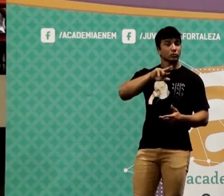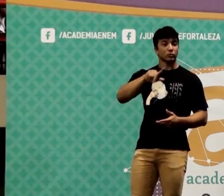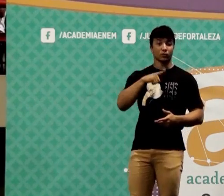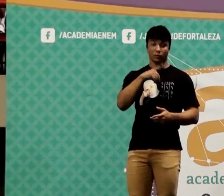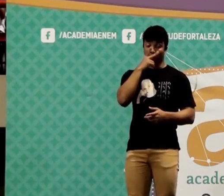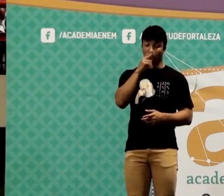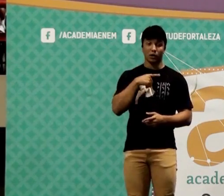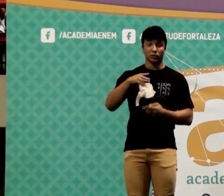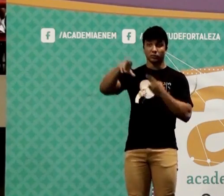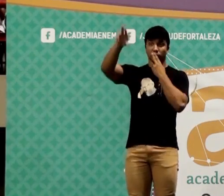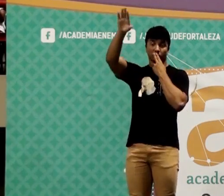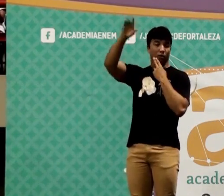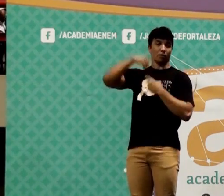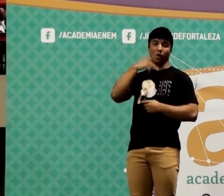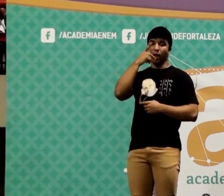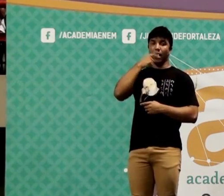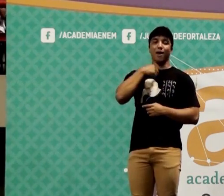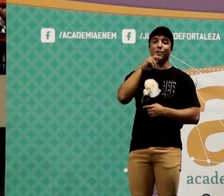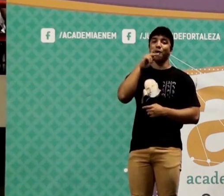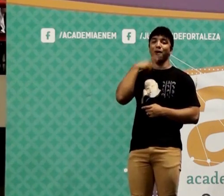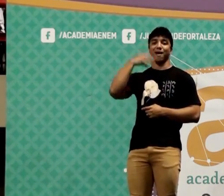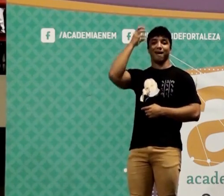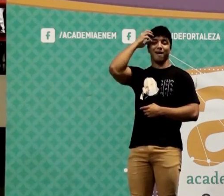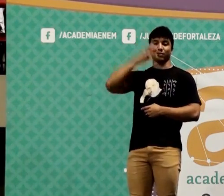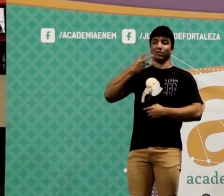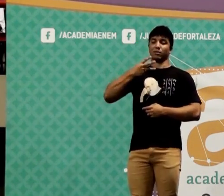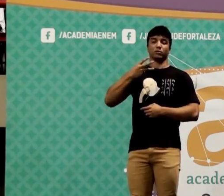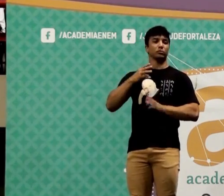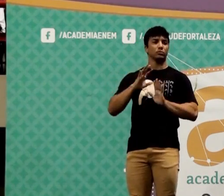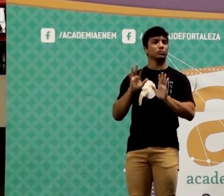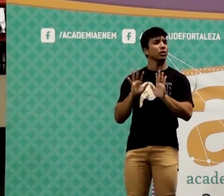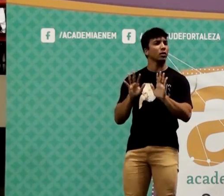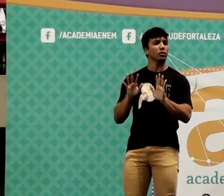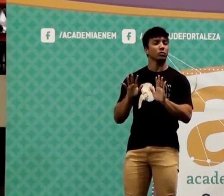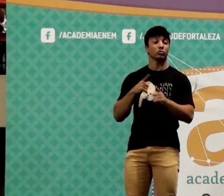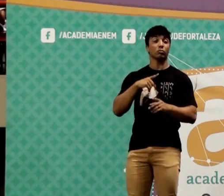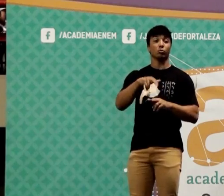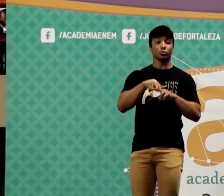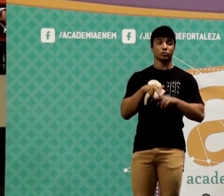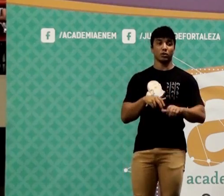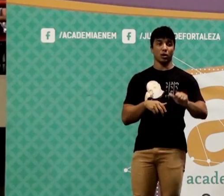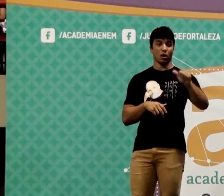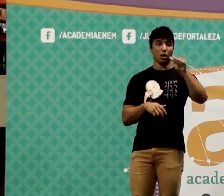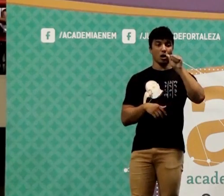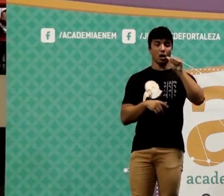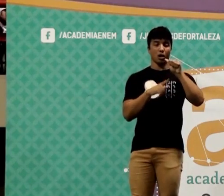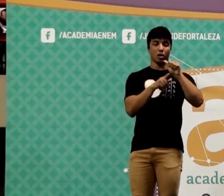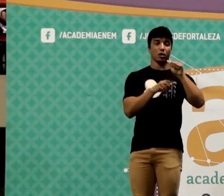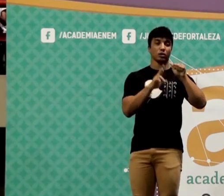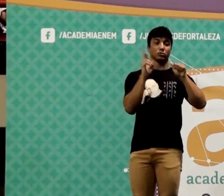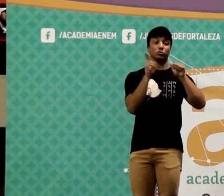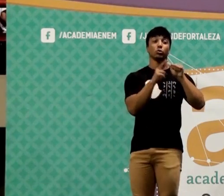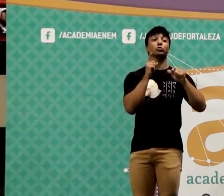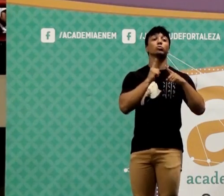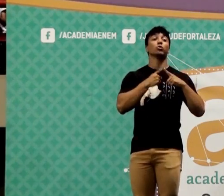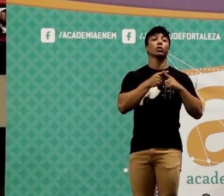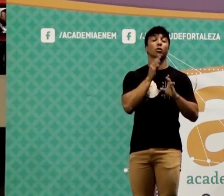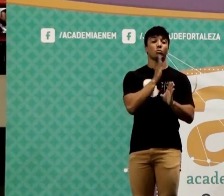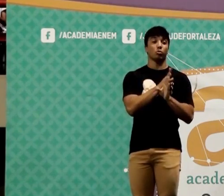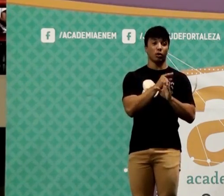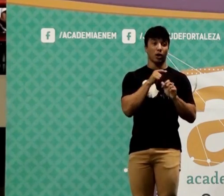Ninguém. Anos depois, 100 anos